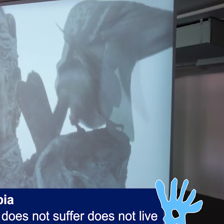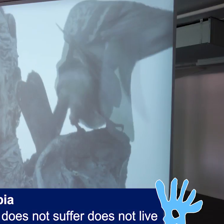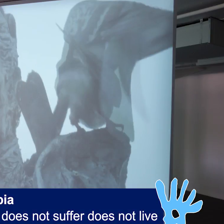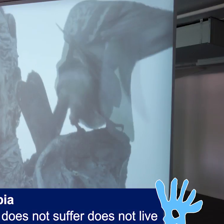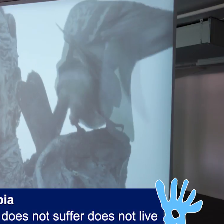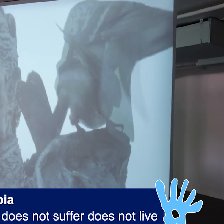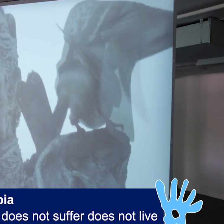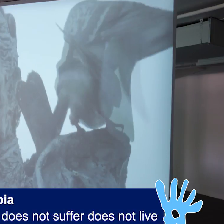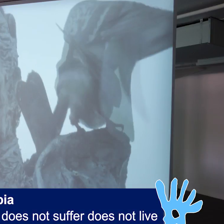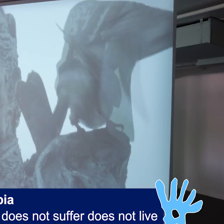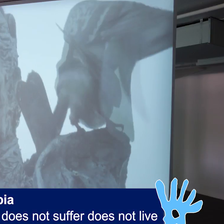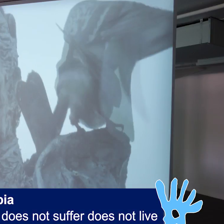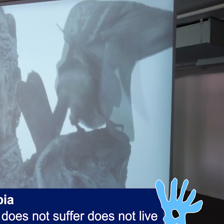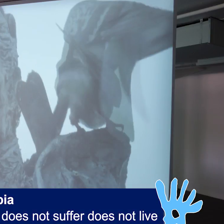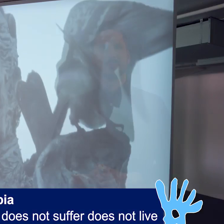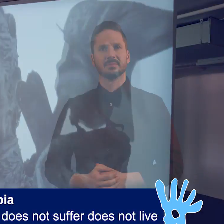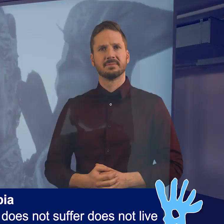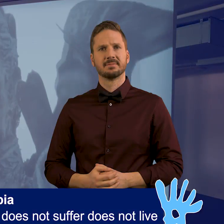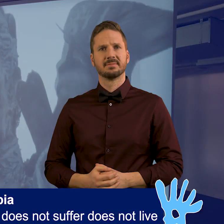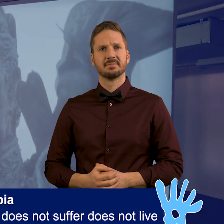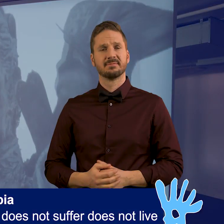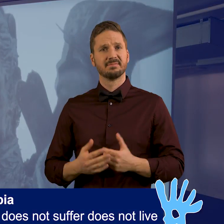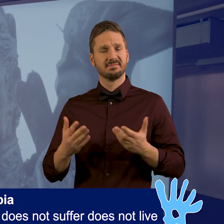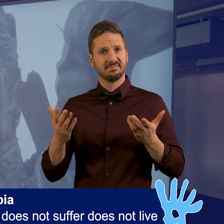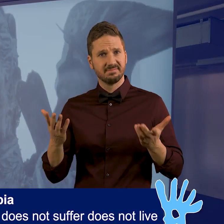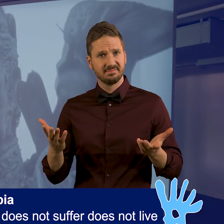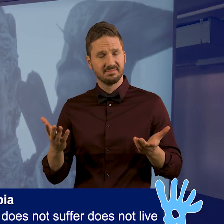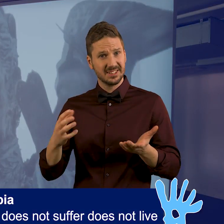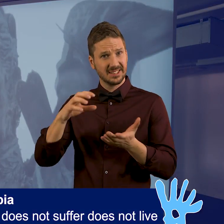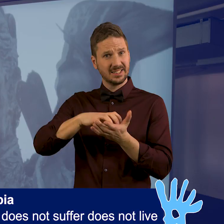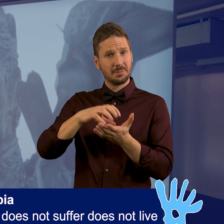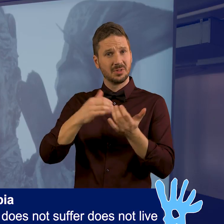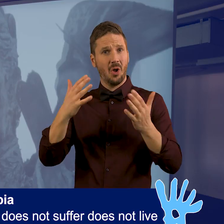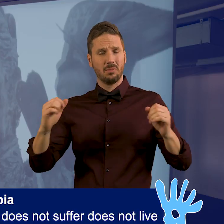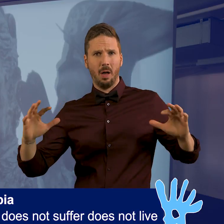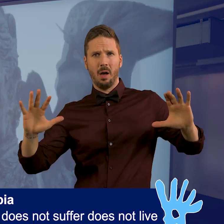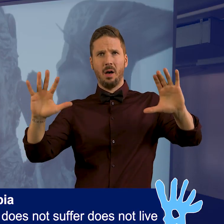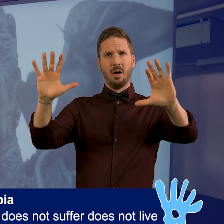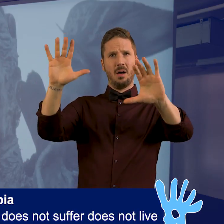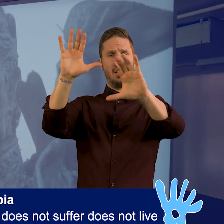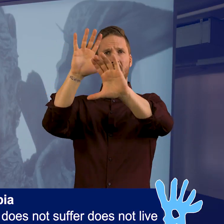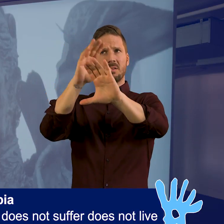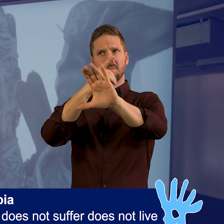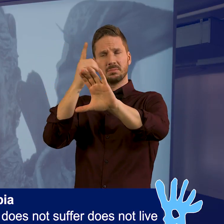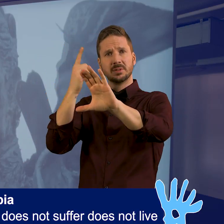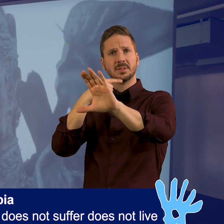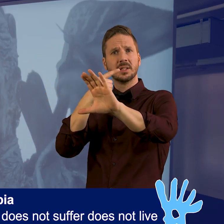En del menar att ett samhälle endast är synligt underifrån. Föremålen omkring oss bär på